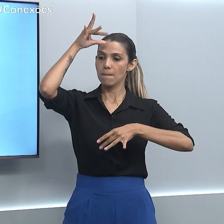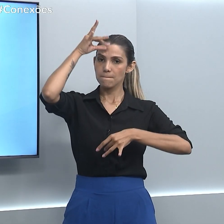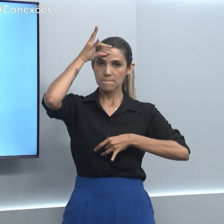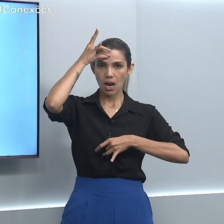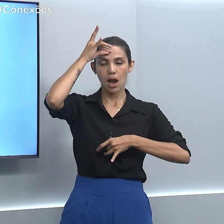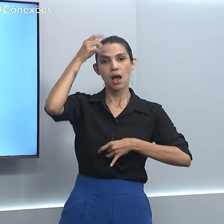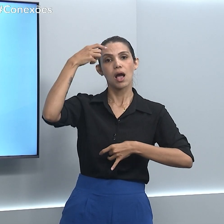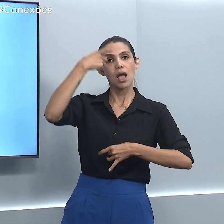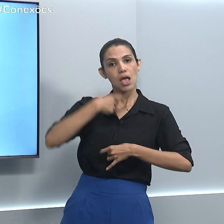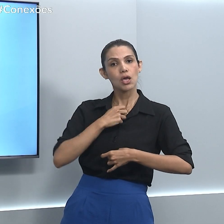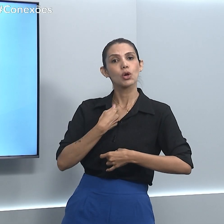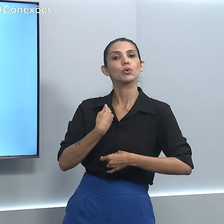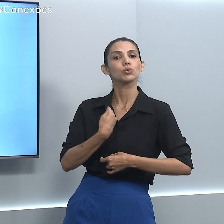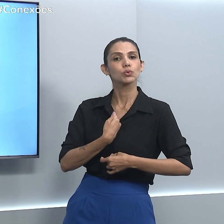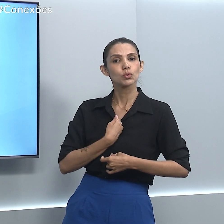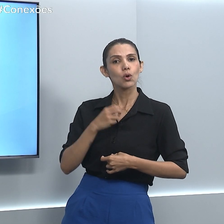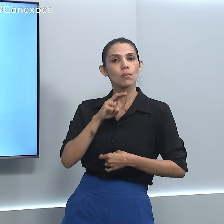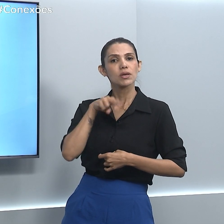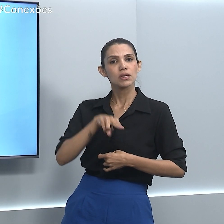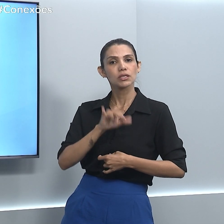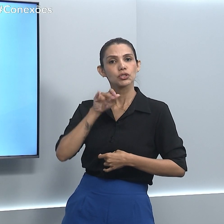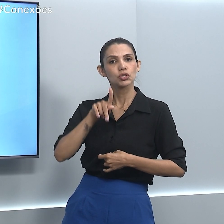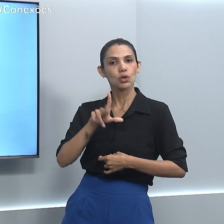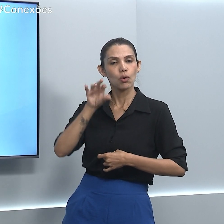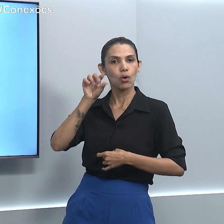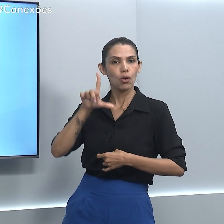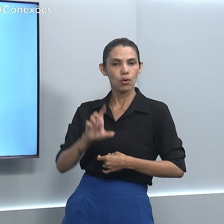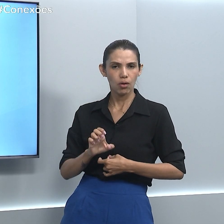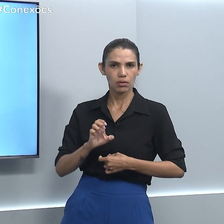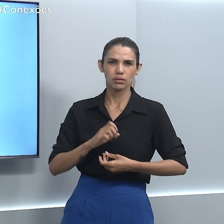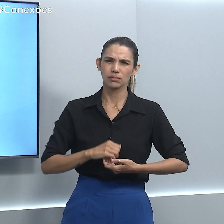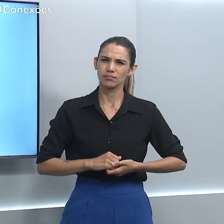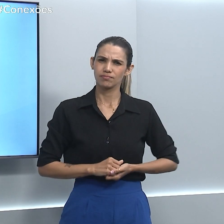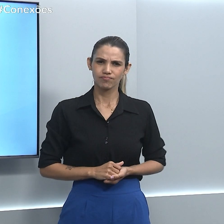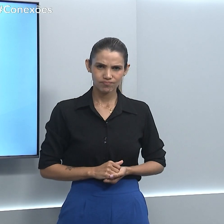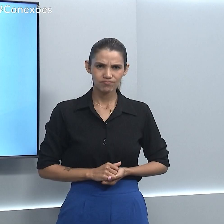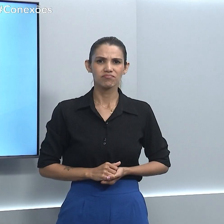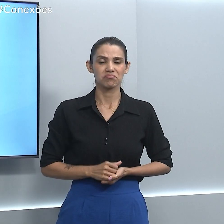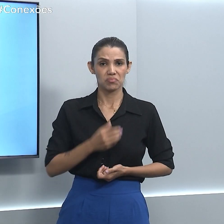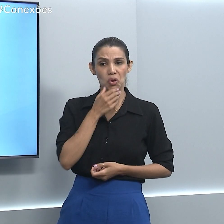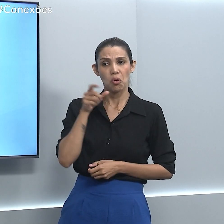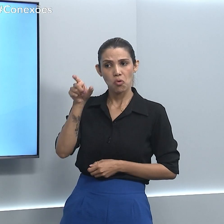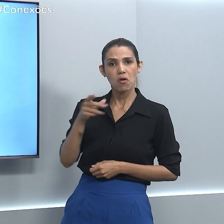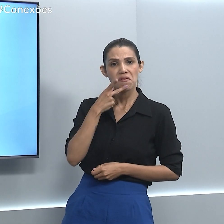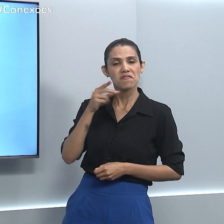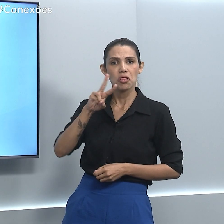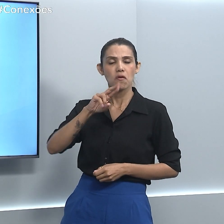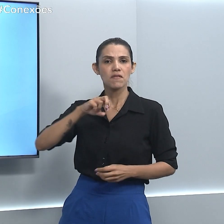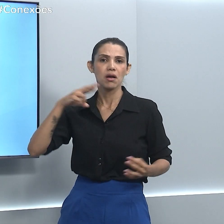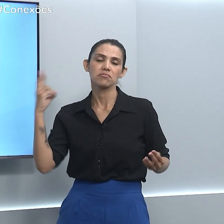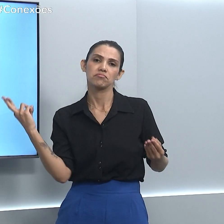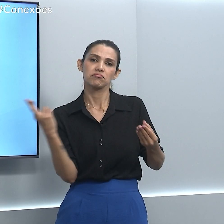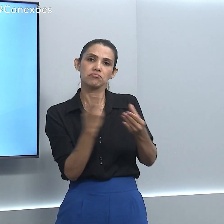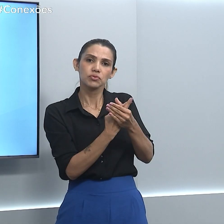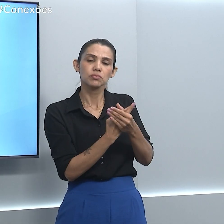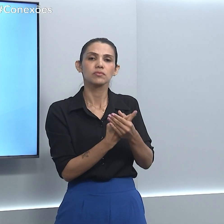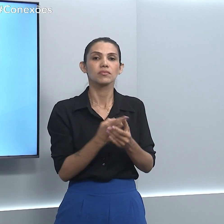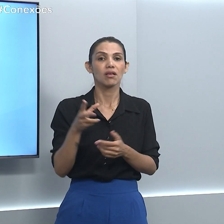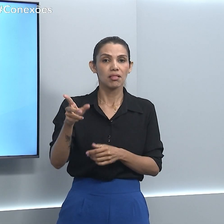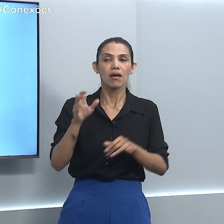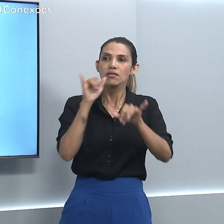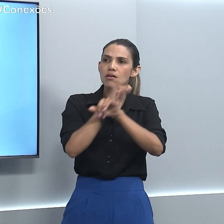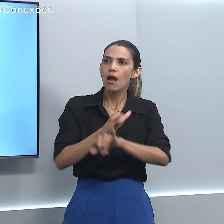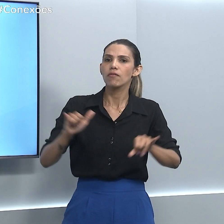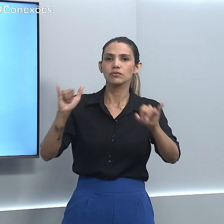a deputada Nicole. Bom, Nicolas Ferreira disse que vai recorrer da decisão. Por meio de uma rede social, ele